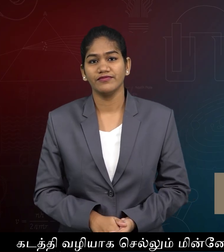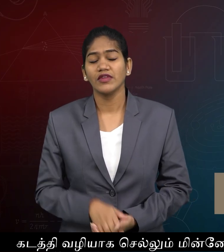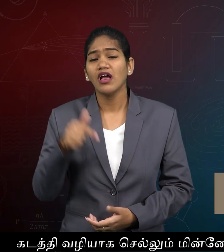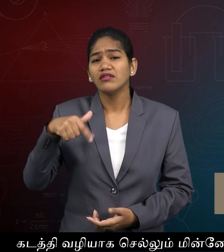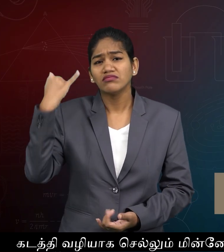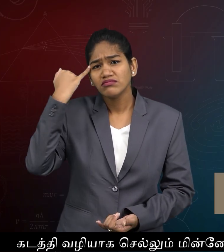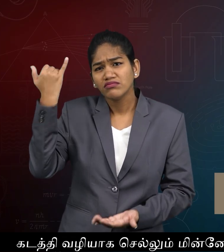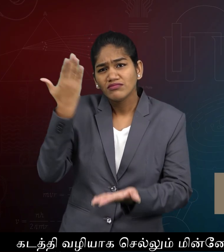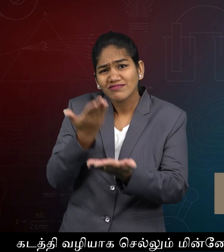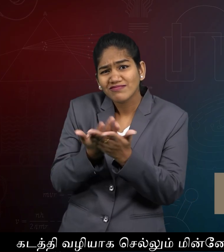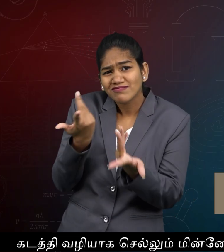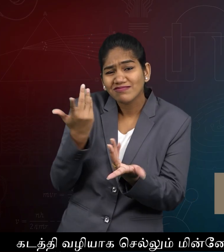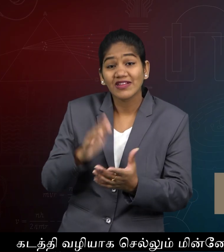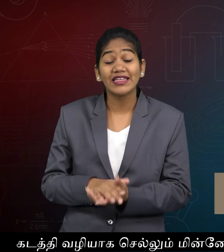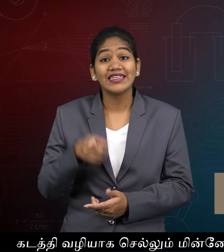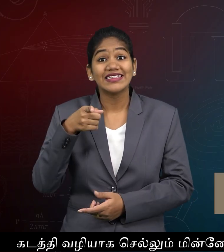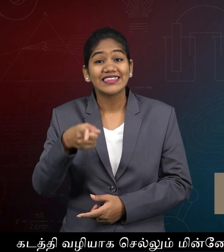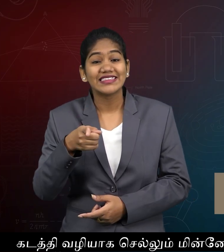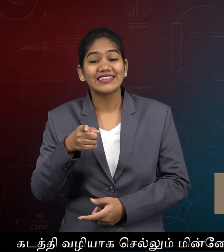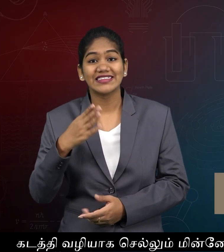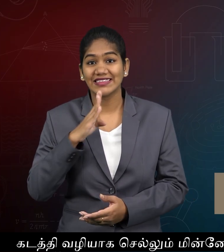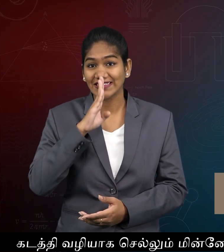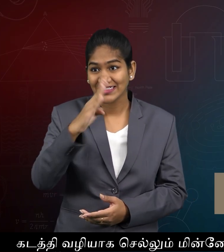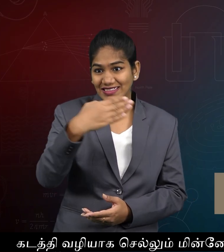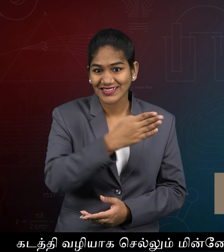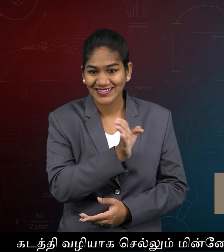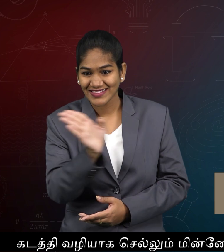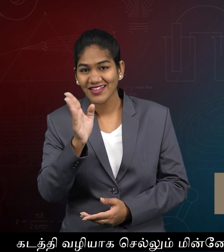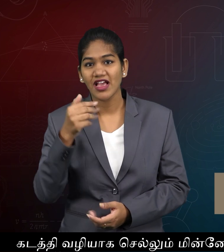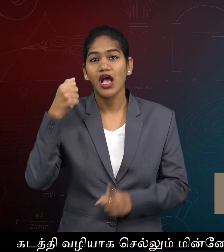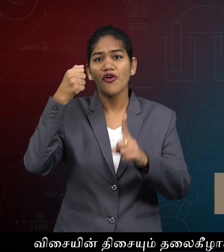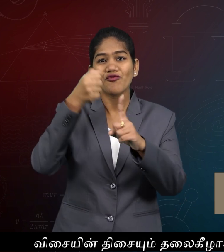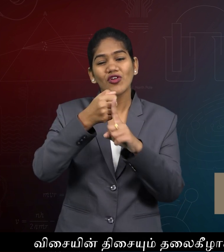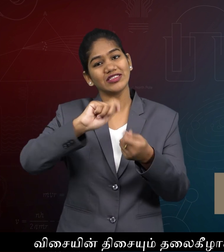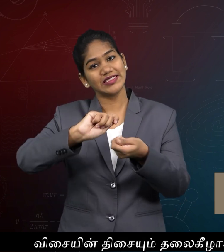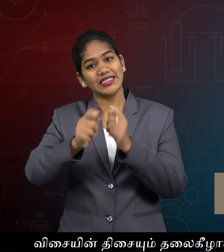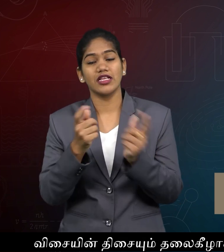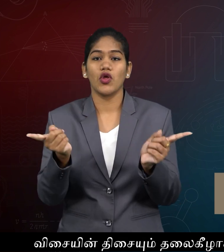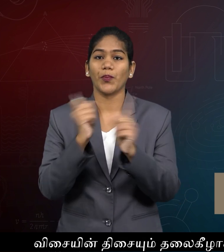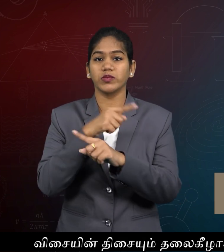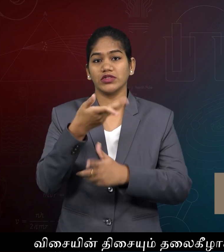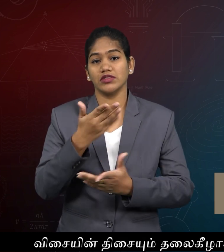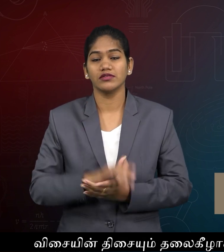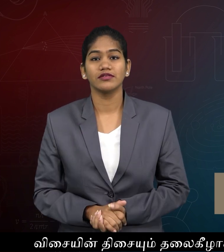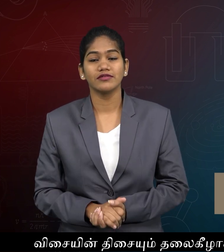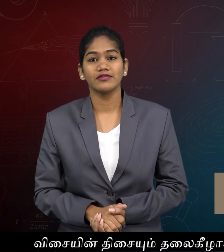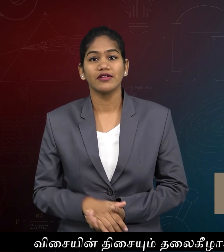கடத்தி வழியாக செல்லும் மின்னோட்டத்தின் திசை தலைகீழாக மாறும்போது விசையின் திசையும் தலைகீழாக மாறும்